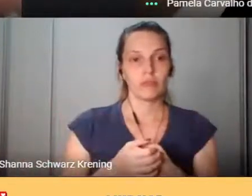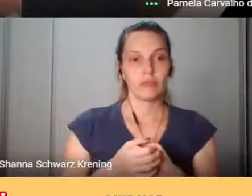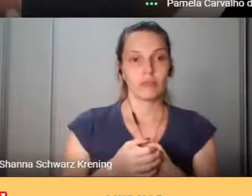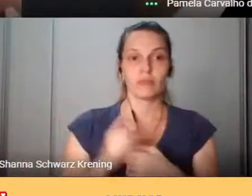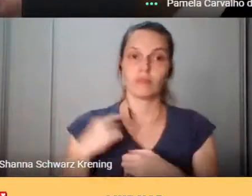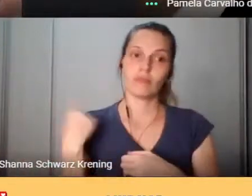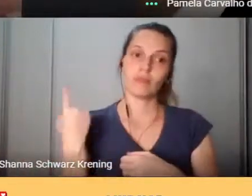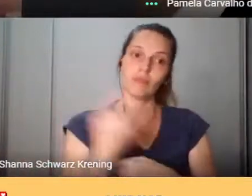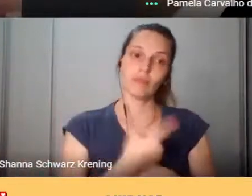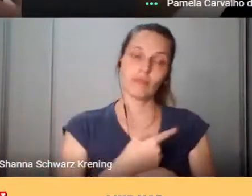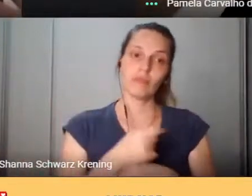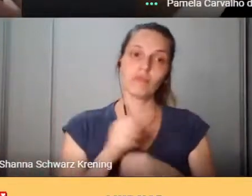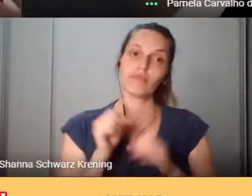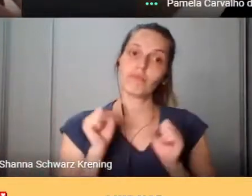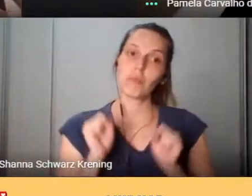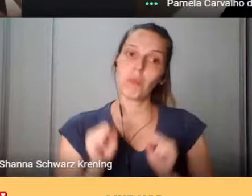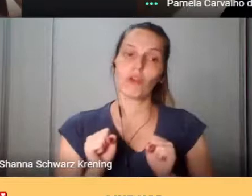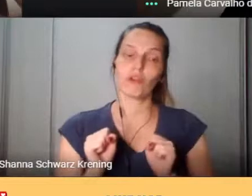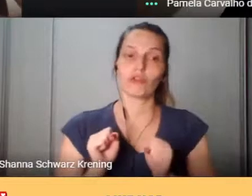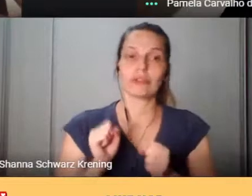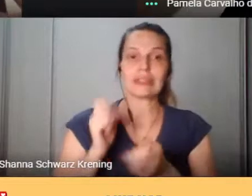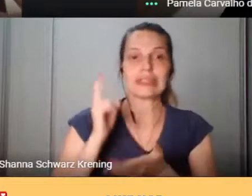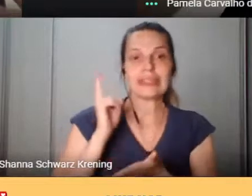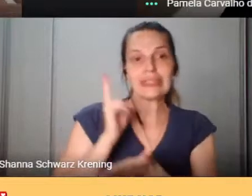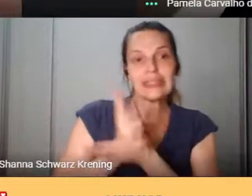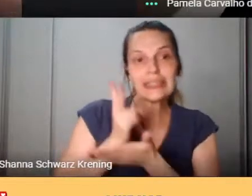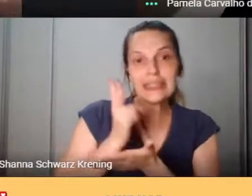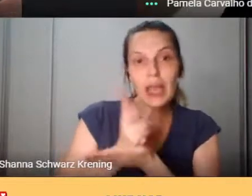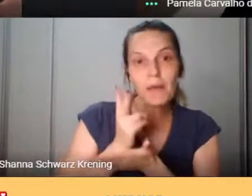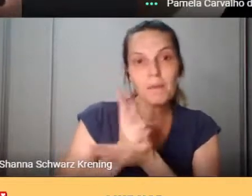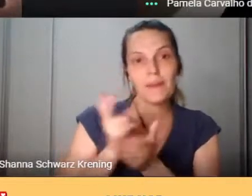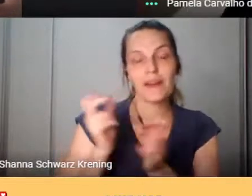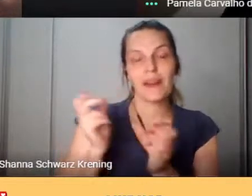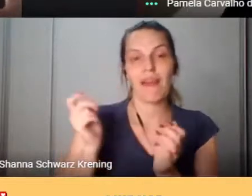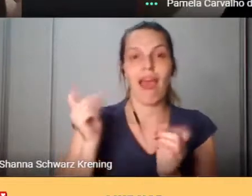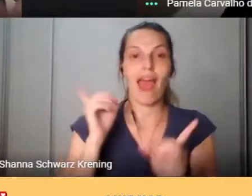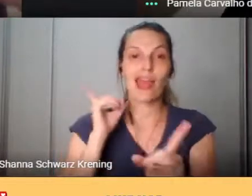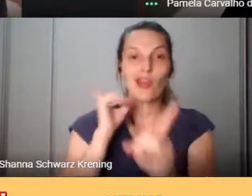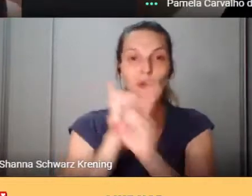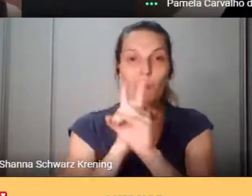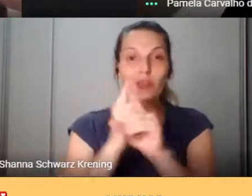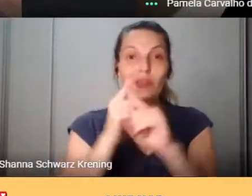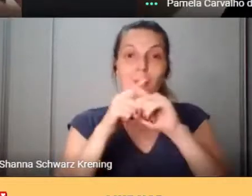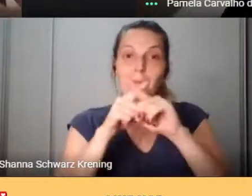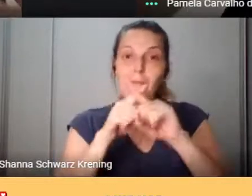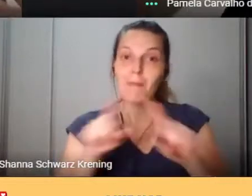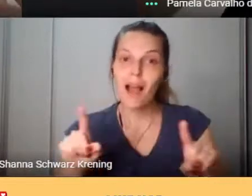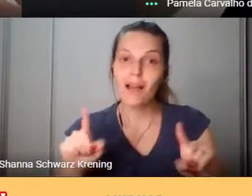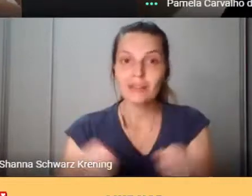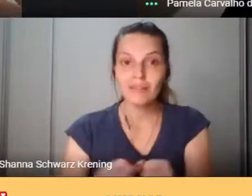poder, assim, fazer sempre as sessões via vídeo, assim, né? Para justamente a gente poder